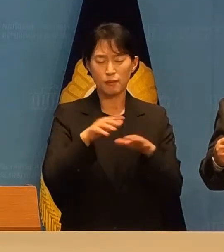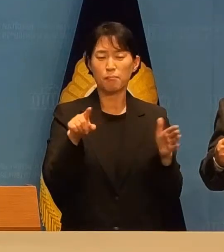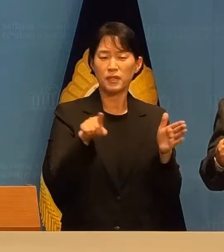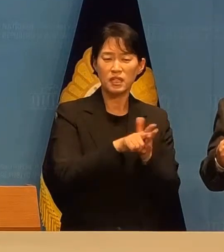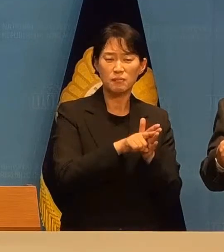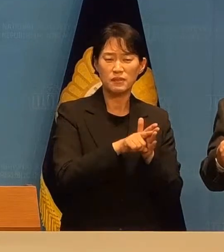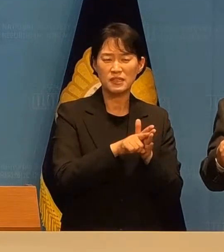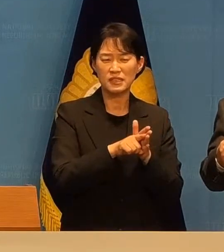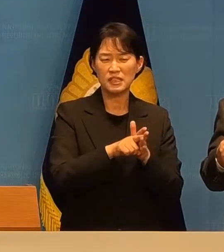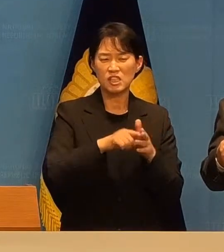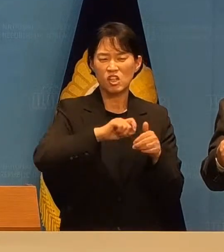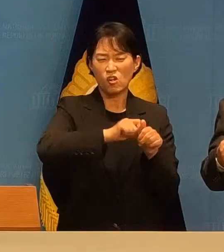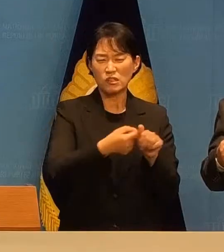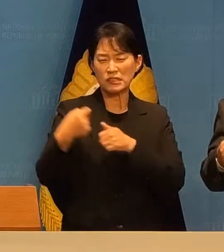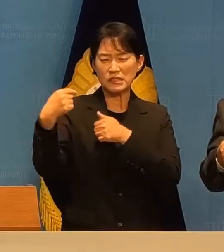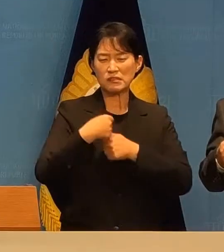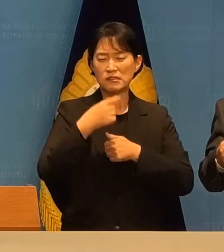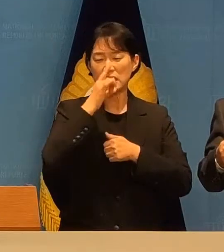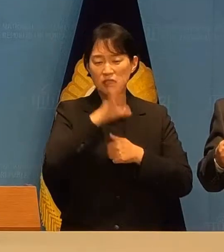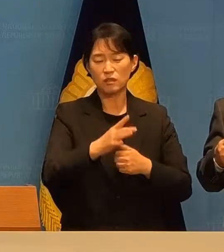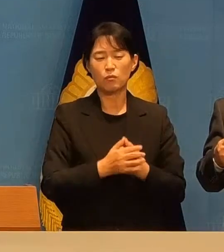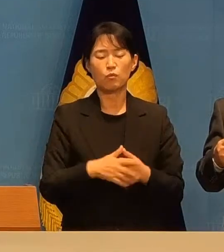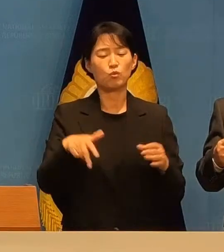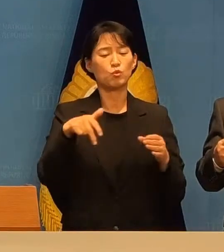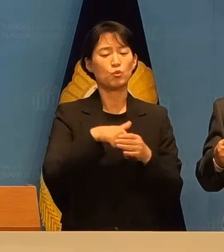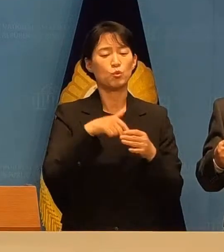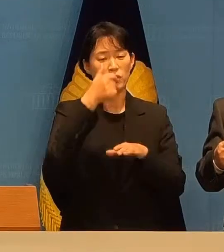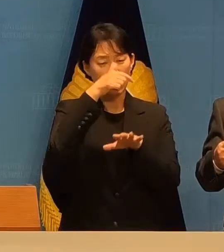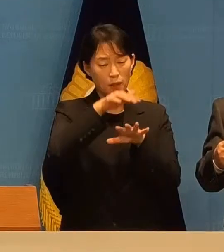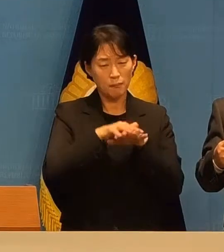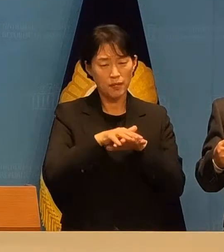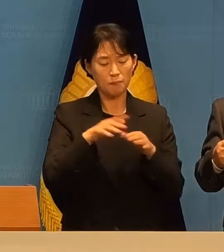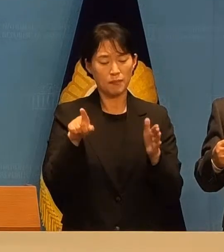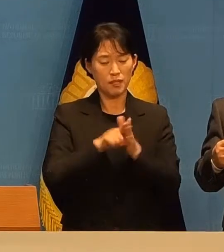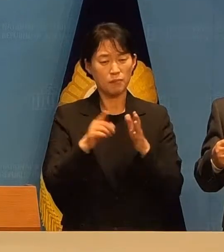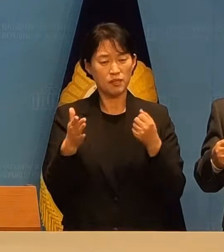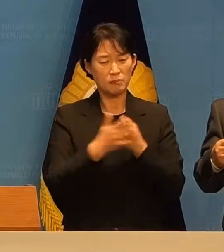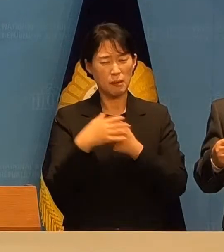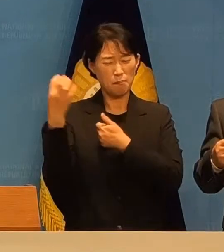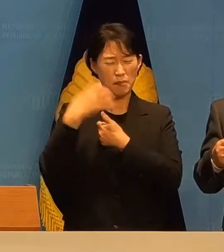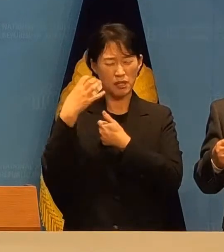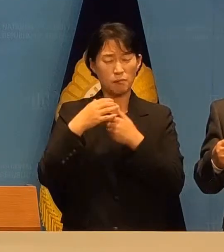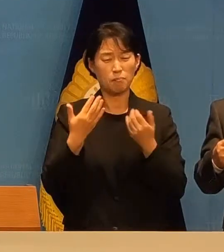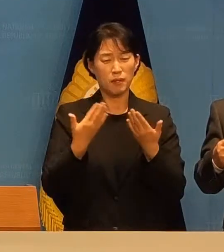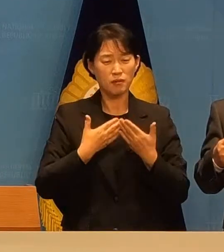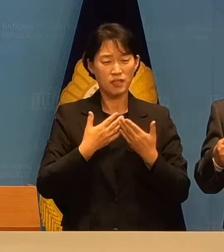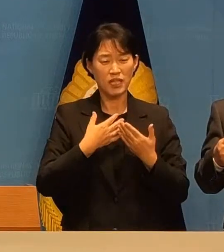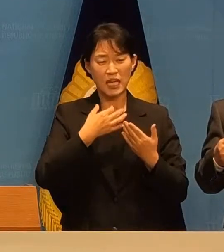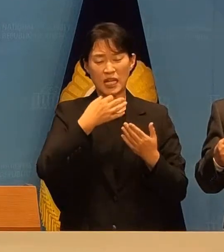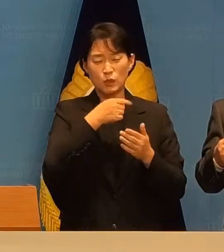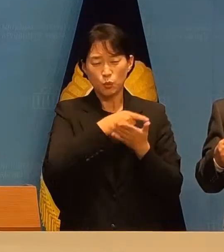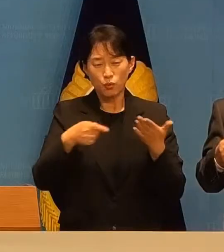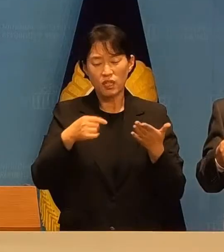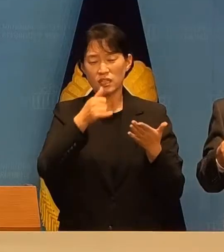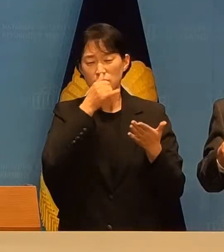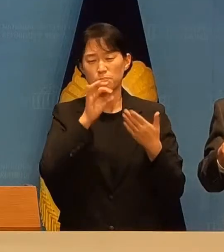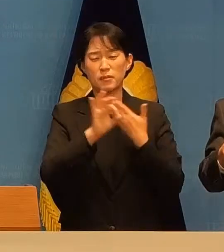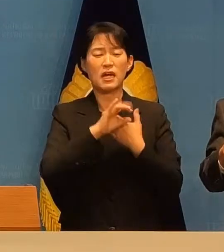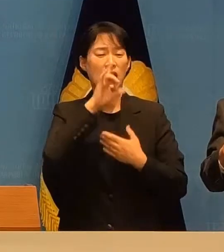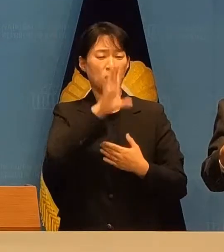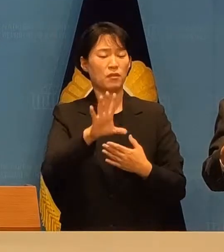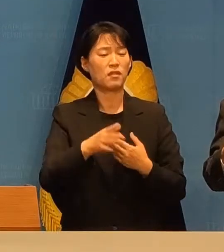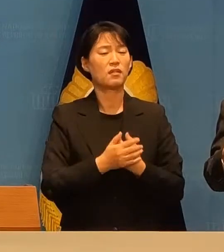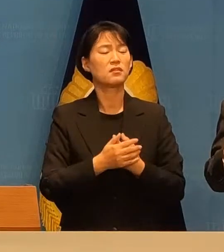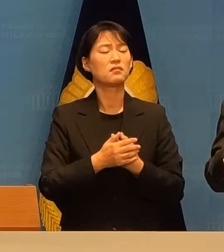믿음을 강요받을 수 없고 종교적 예배나 믿음 때문에 박해받거나 불이익을 당해서는 안 된다는